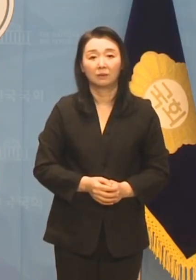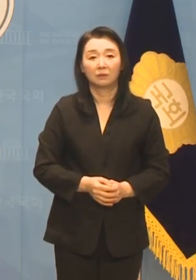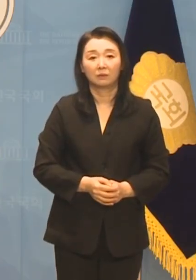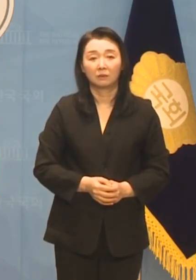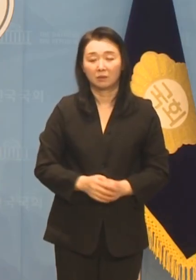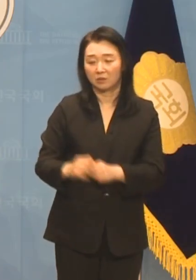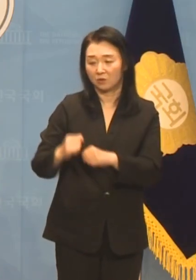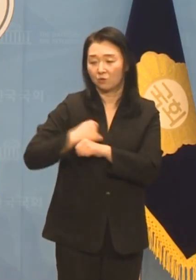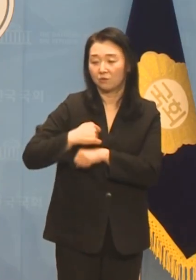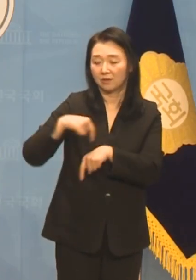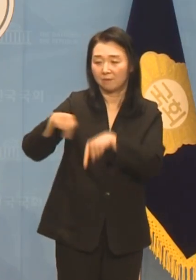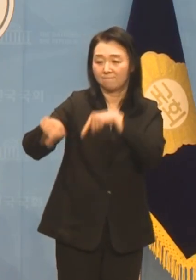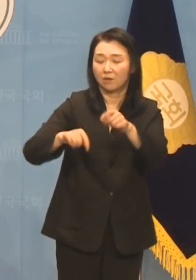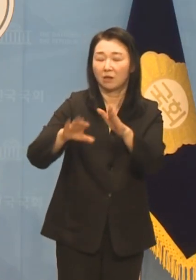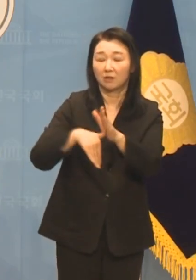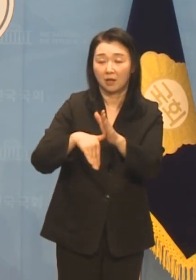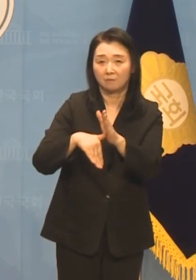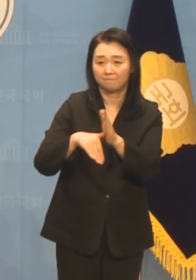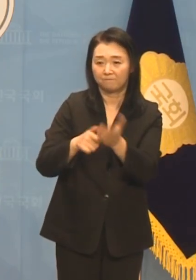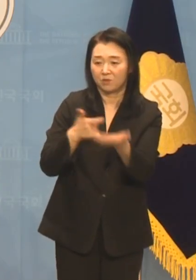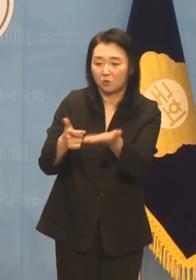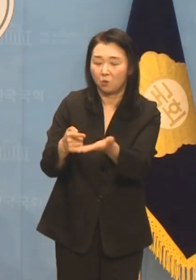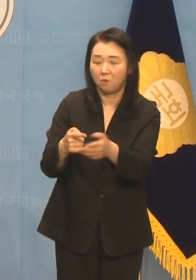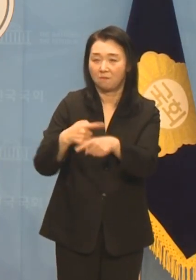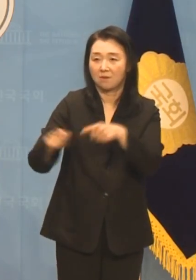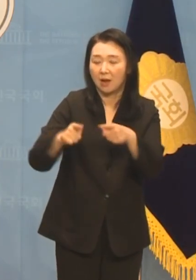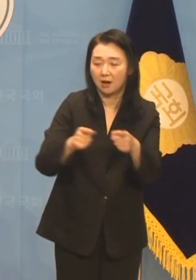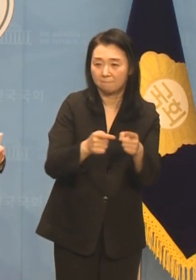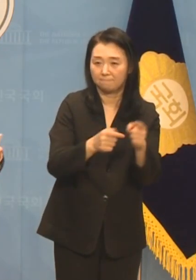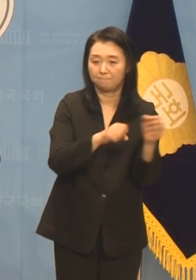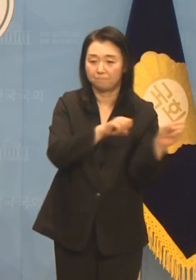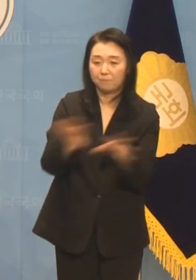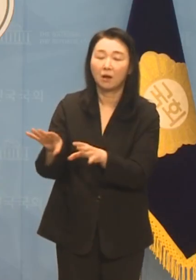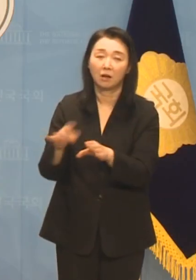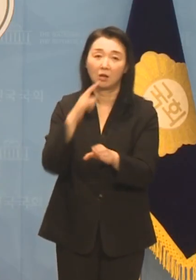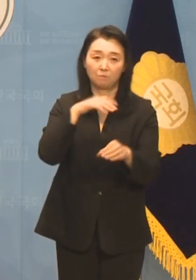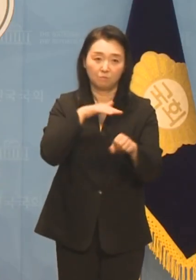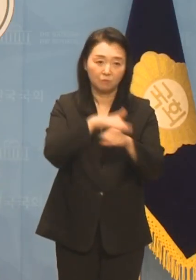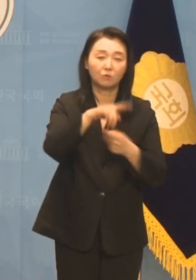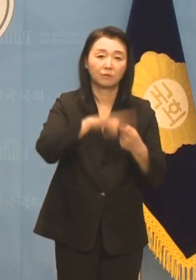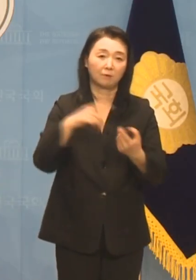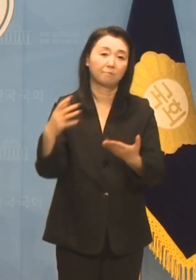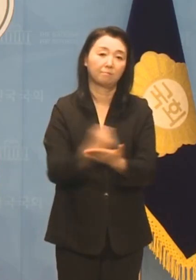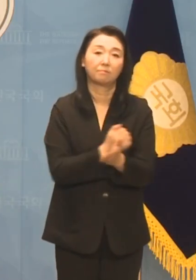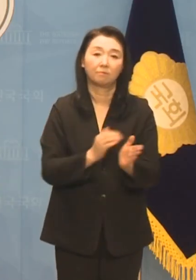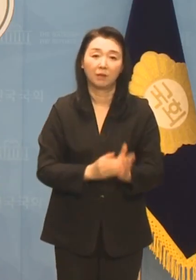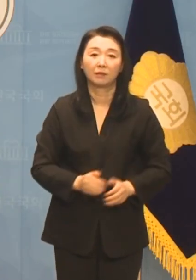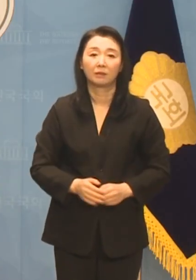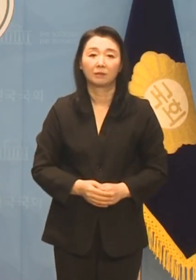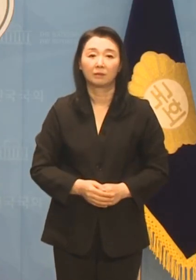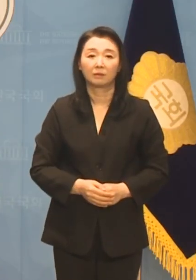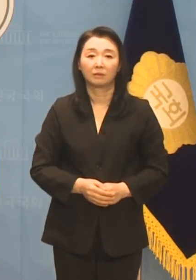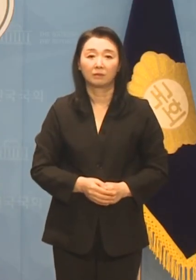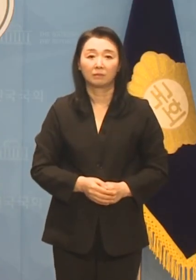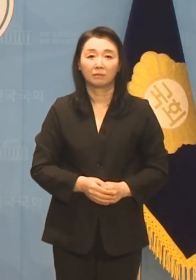군사 독재 정권의 총칼을 뿌리치고 민주화를 쟁취했습니다.